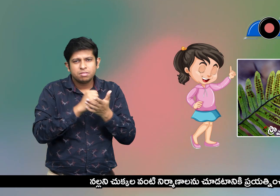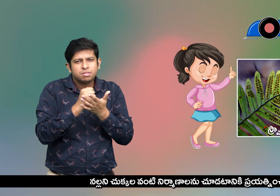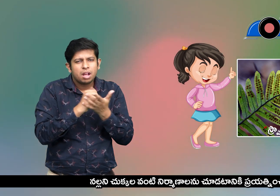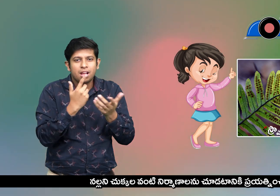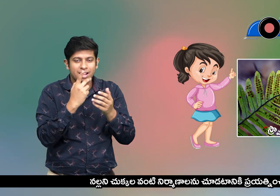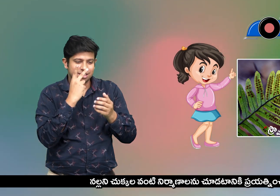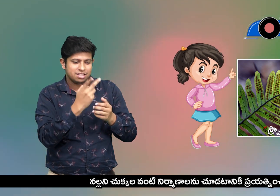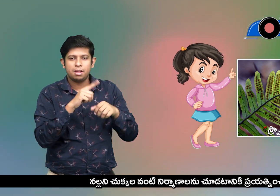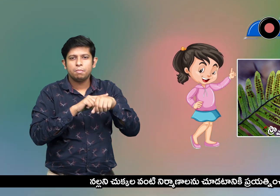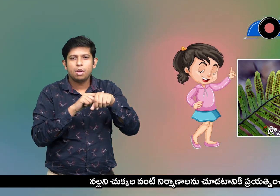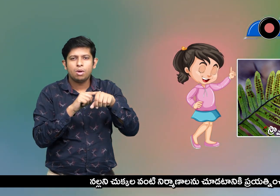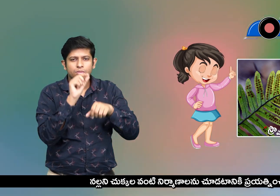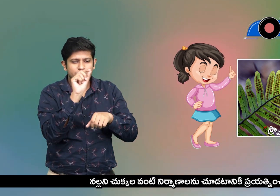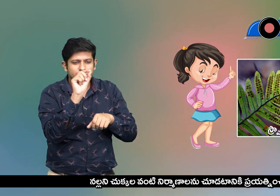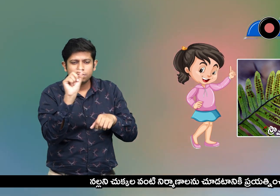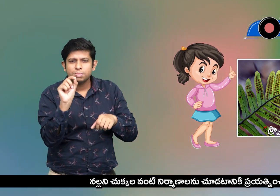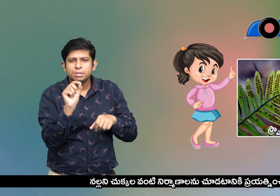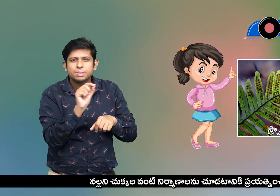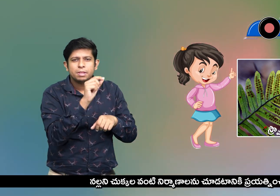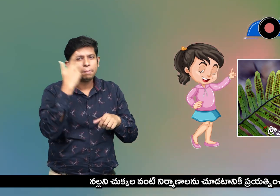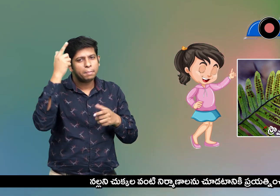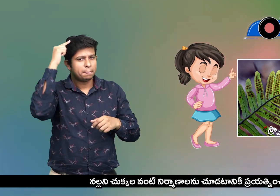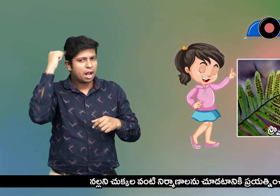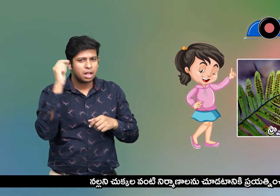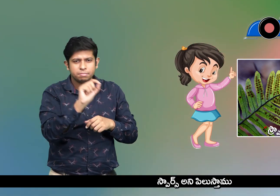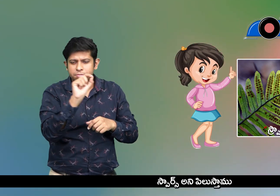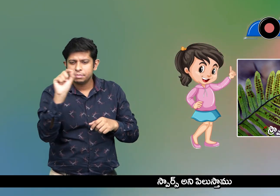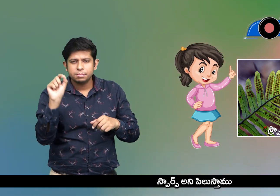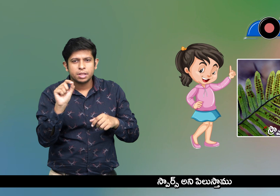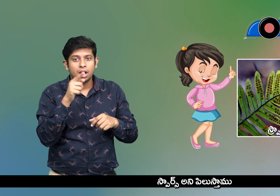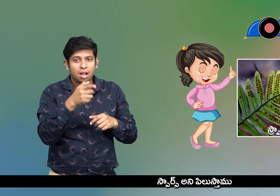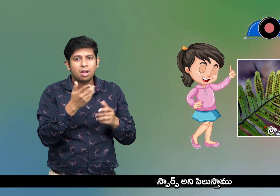చుక్కల వంటి నిర్మాణాలను చూడటానికి ప్రయత్నించండి. స్పోర్స్ అని పిలుస్తారు.